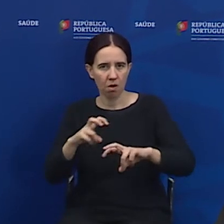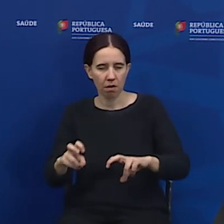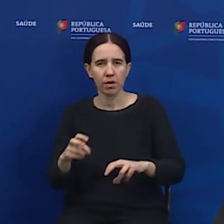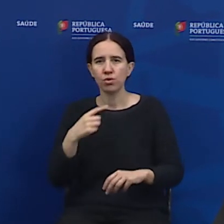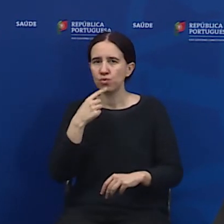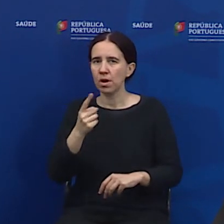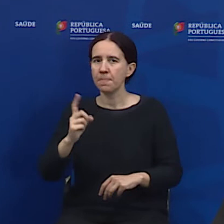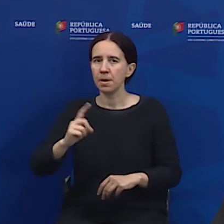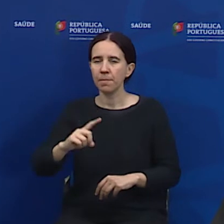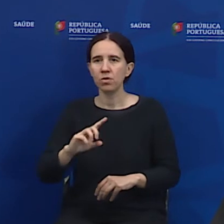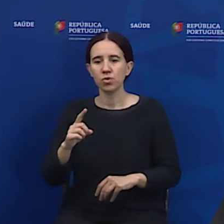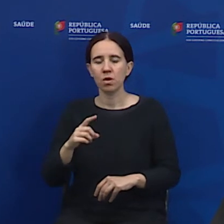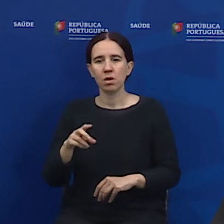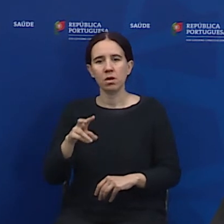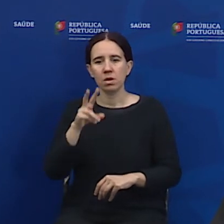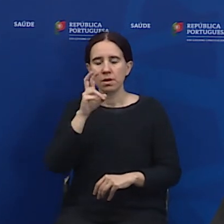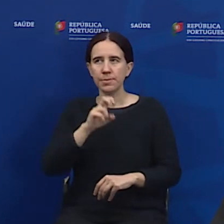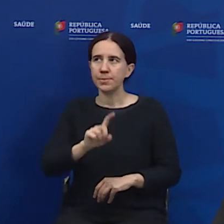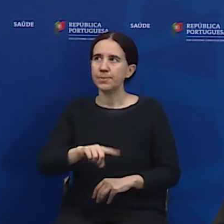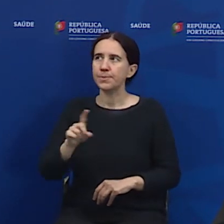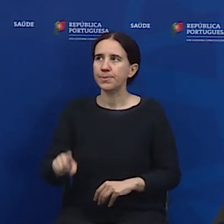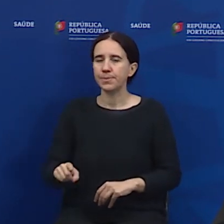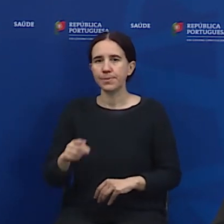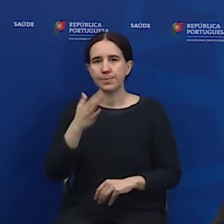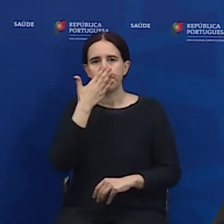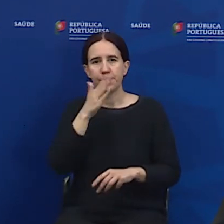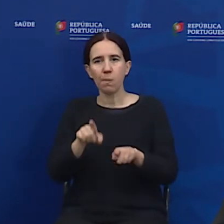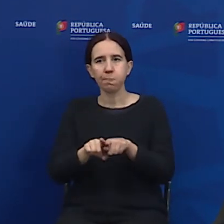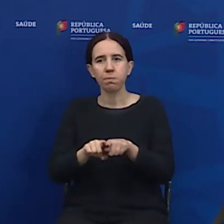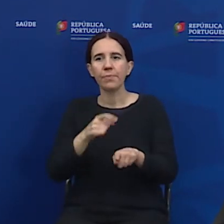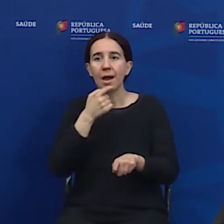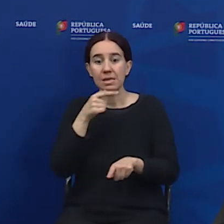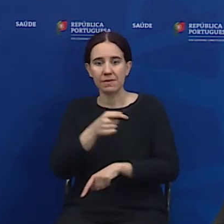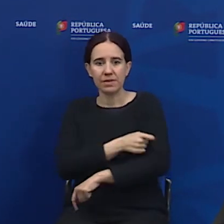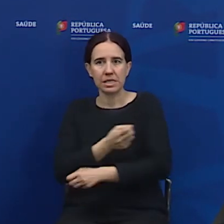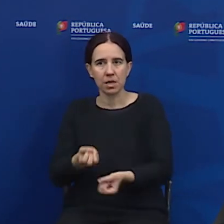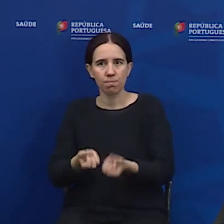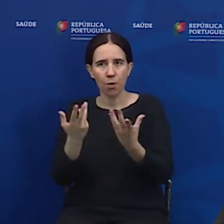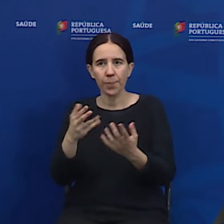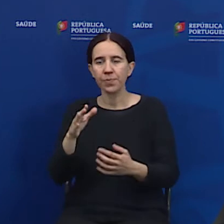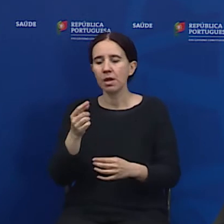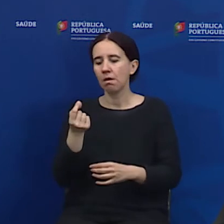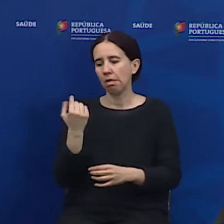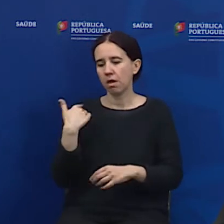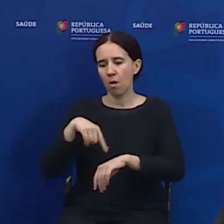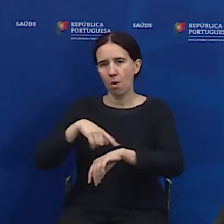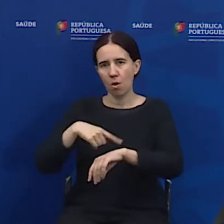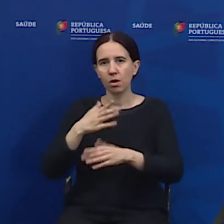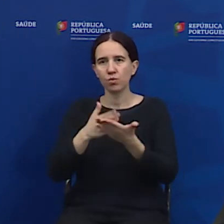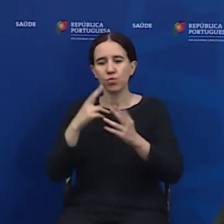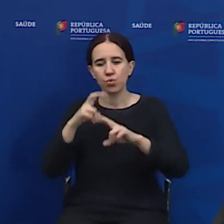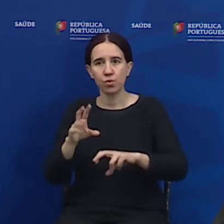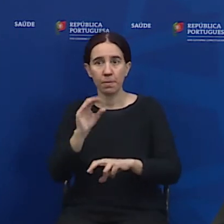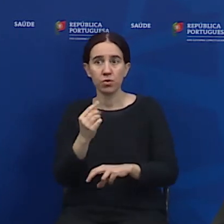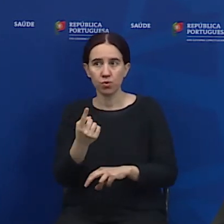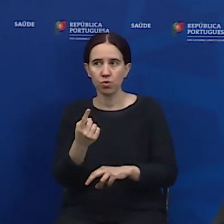vezes que só podemos respirar aparentemente de alívio quando encontrarmos essa vacina e nas últimas horas saiu mais um